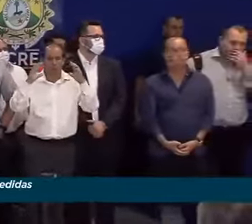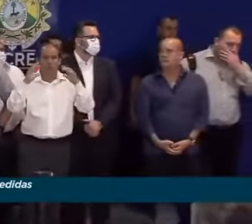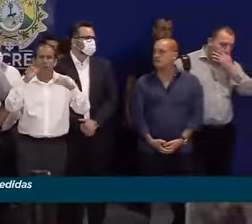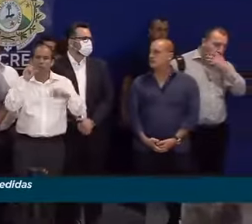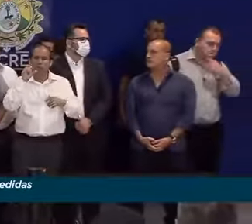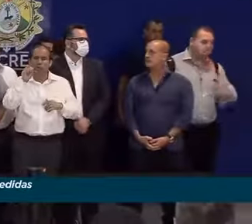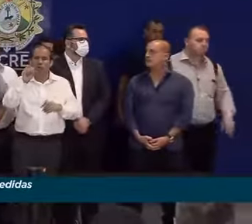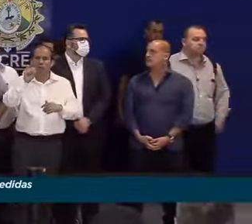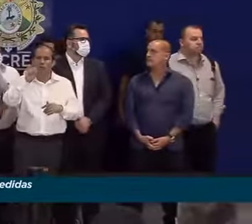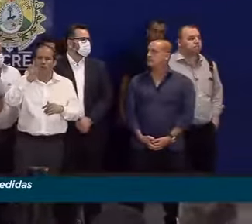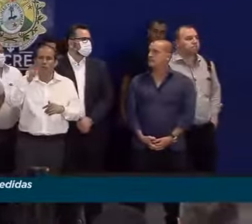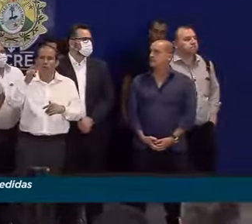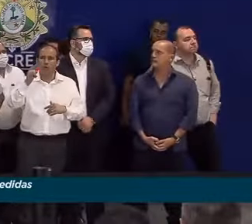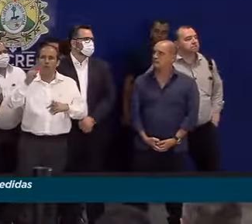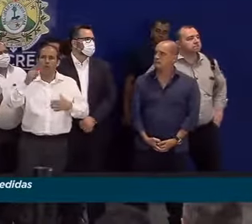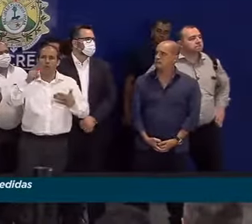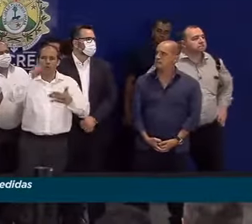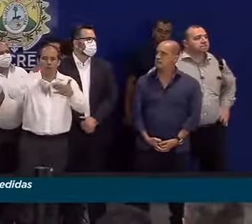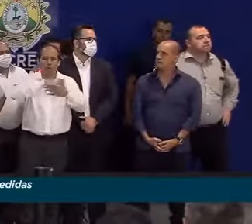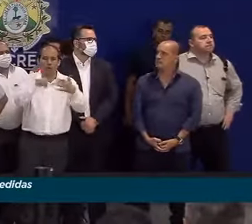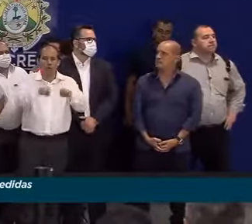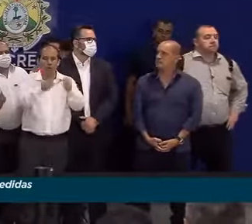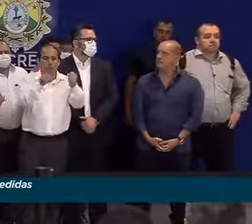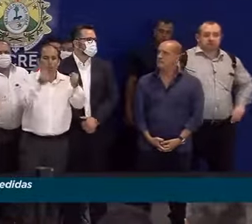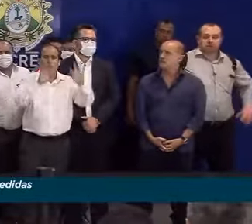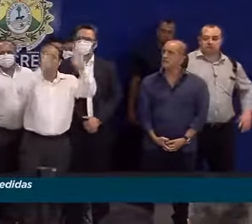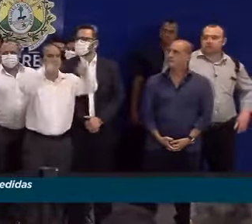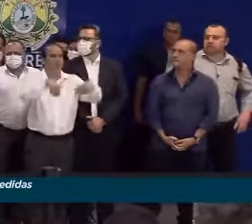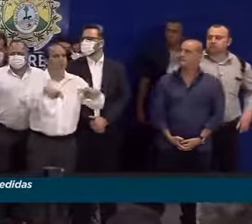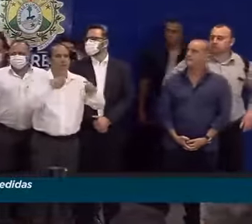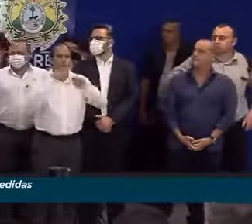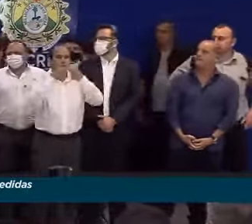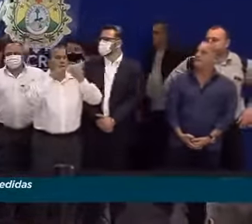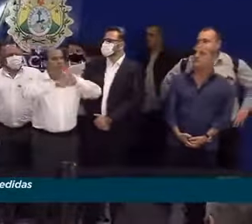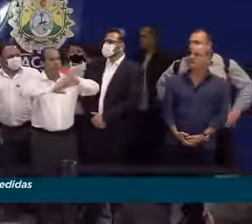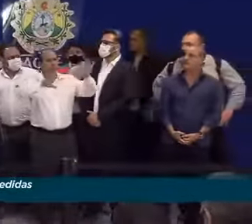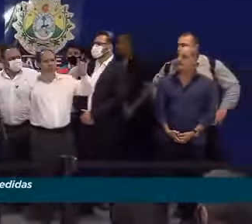ontem de derrubar a quebra dos sigilos fiscais? Acabou a entrevista. Pronto. Obrigado, presidente.